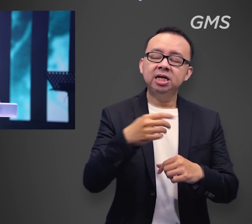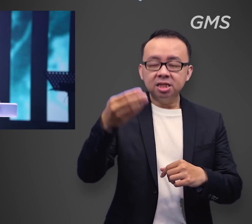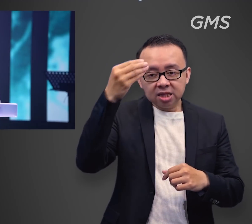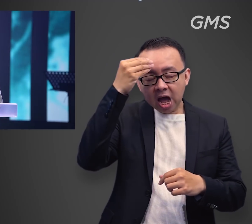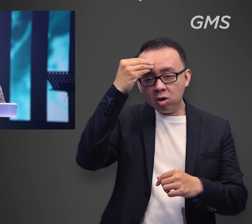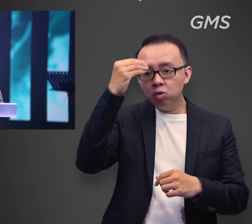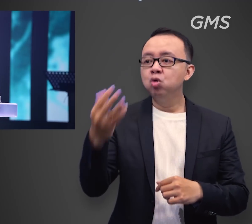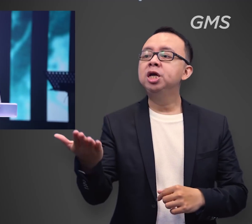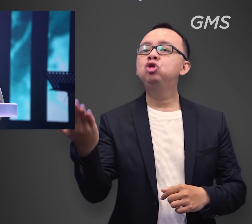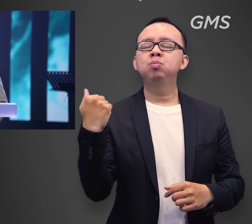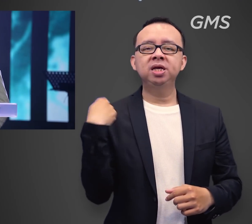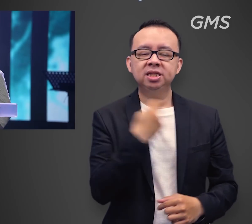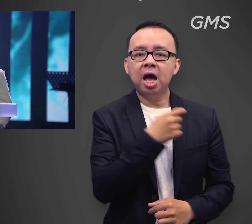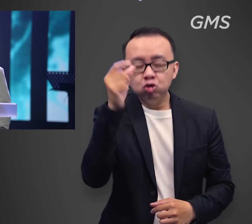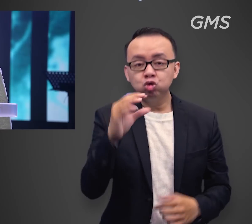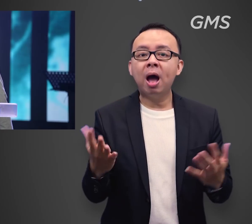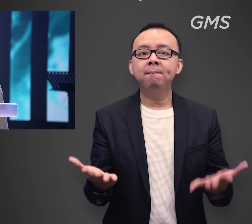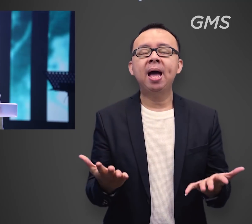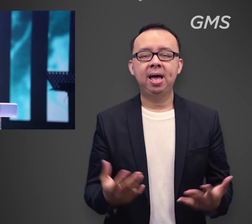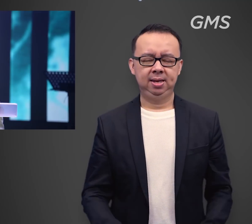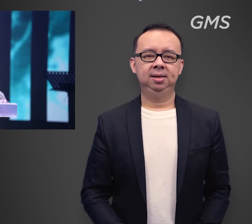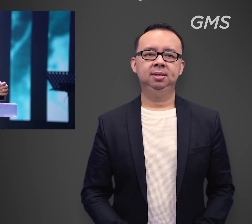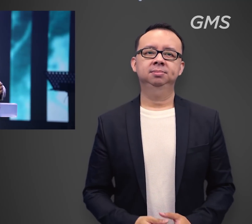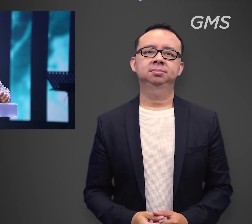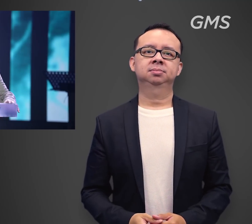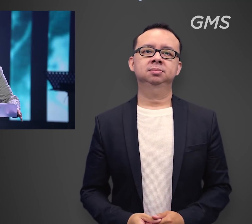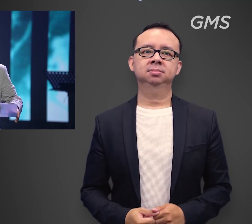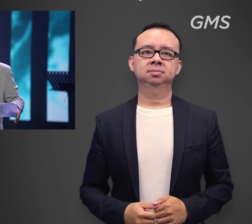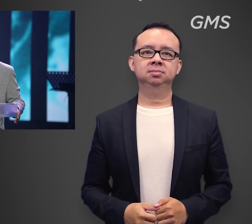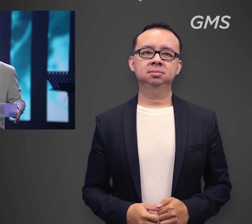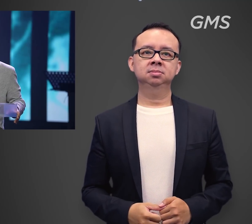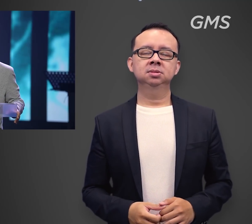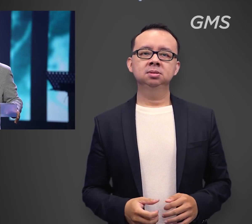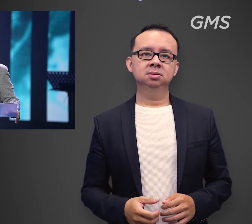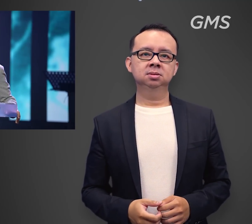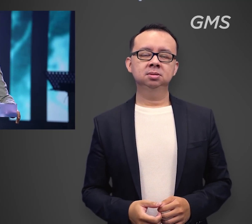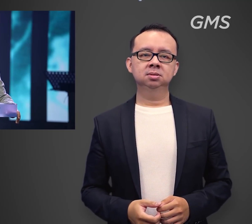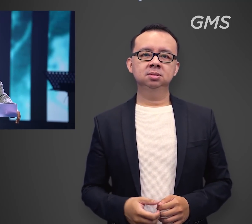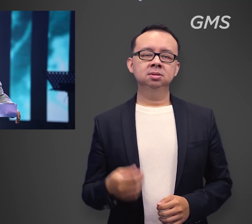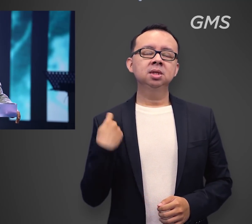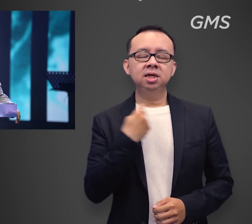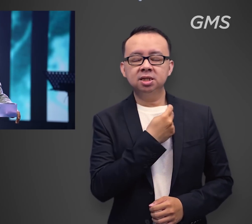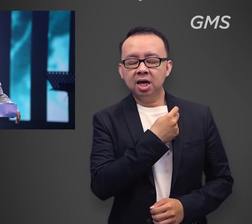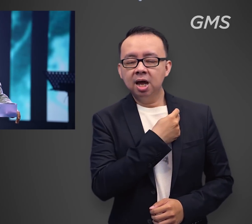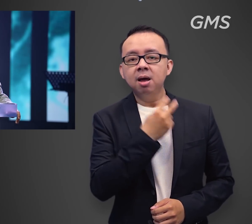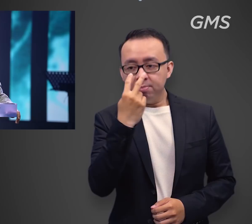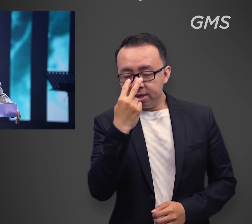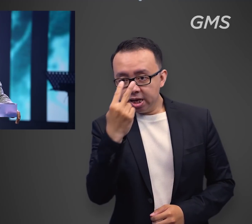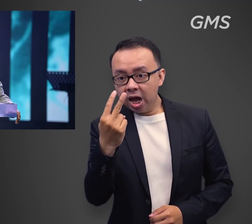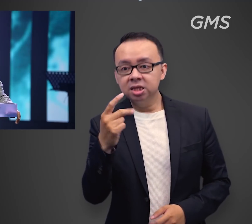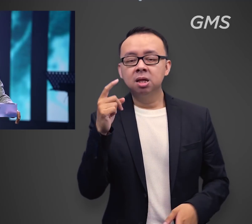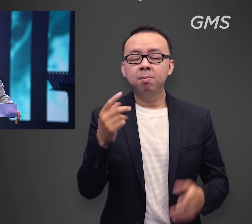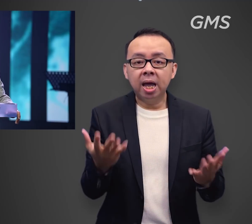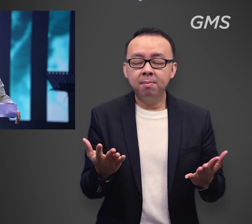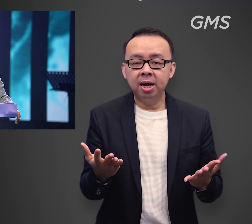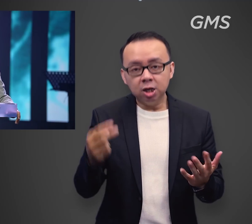yang berhati-hati dengan langkah kaki kita. Sehingga dari situ kita akan bisa melihat betapa Tuhan itu akan menolong kehidupan